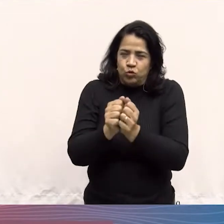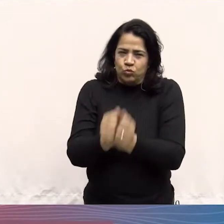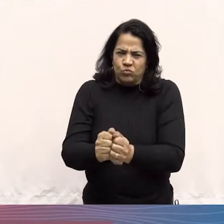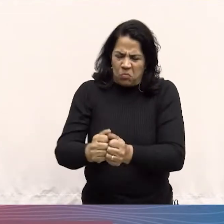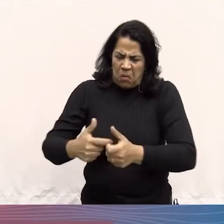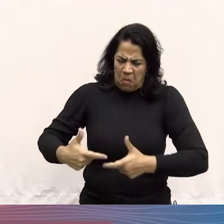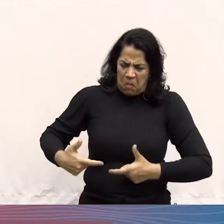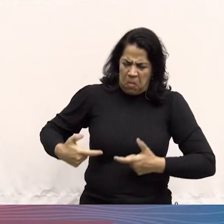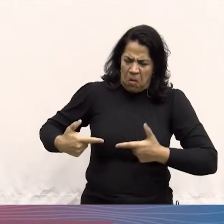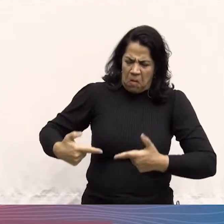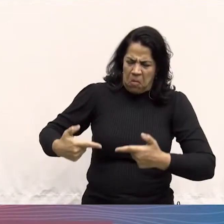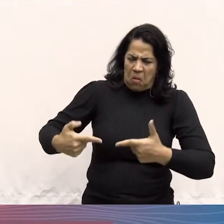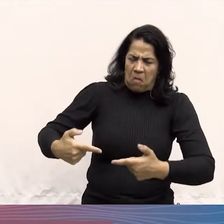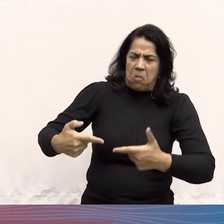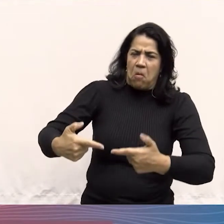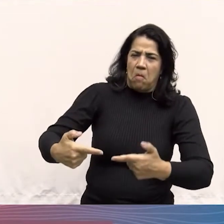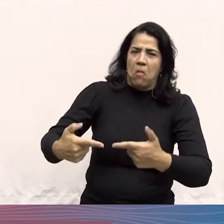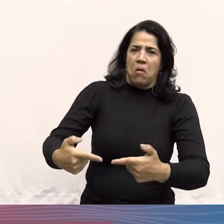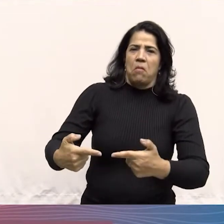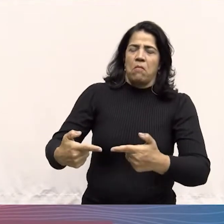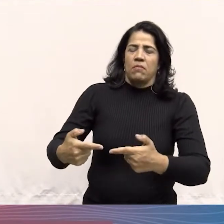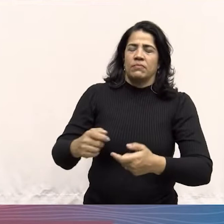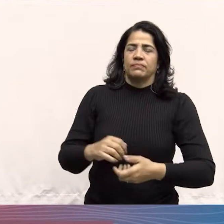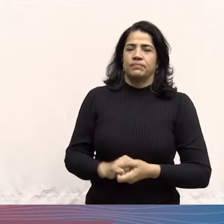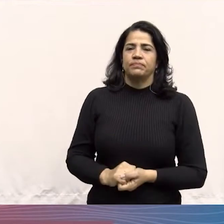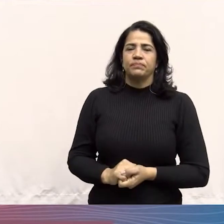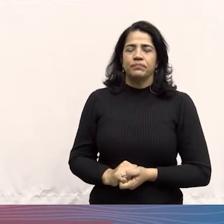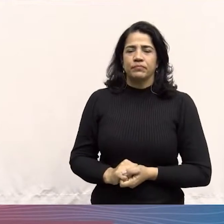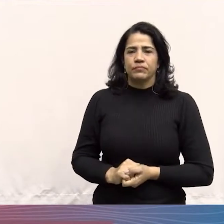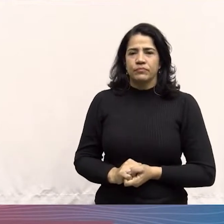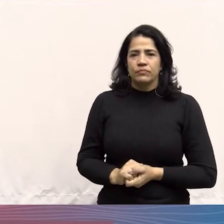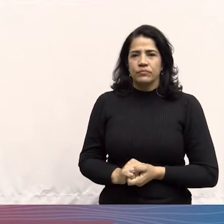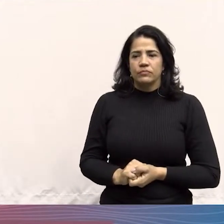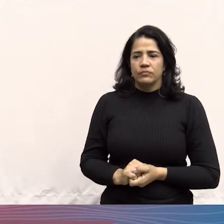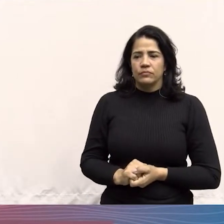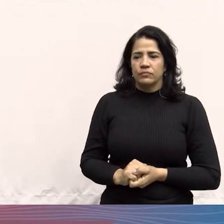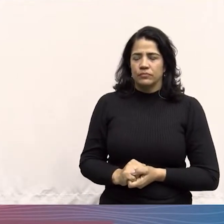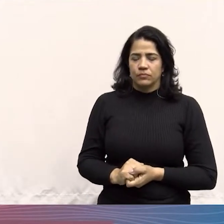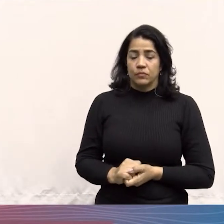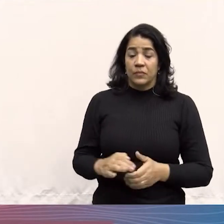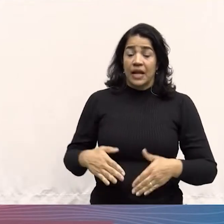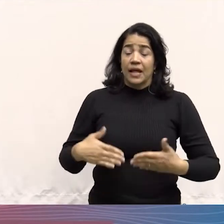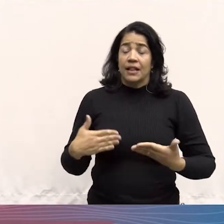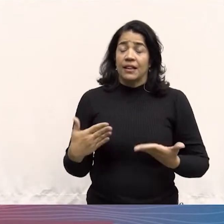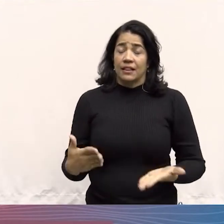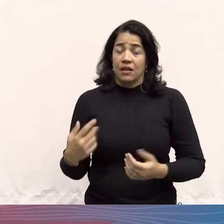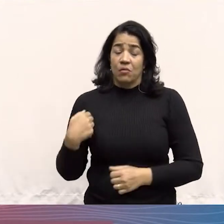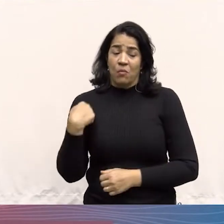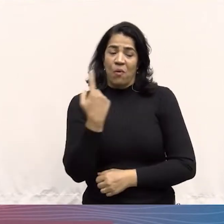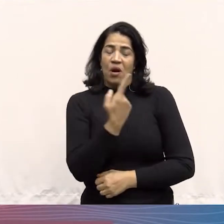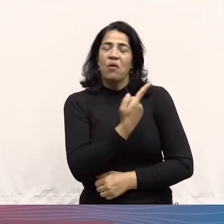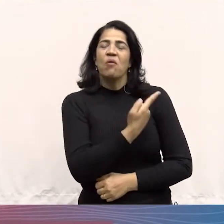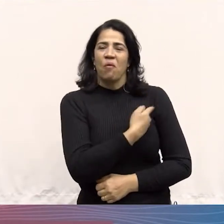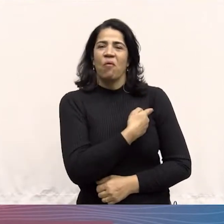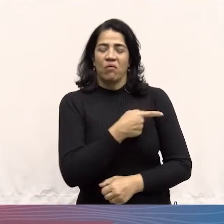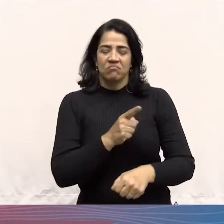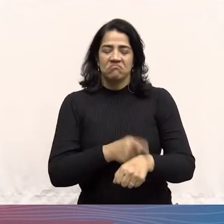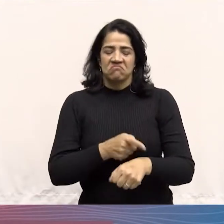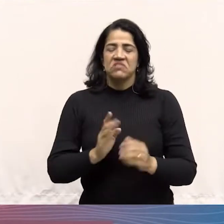Deus Todo-Poderoso. Amém? Então, irmãos, é a nossa vez, juntamente com